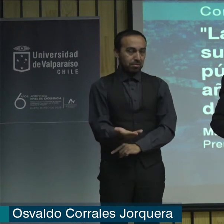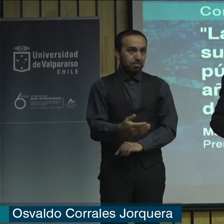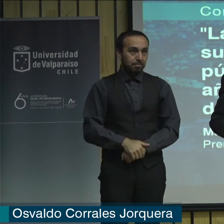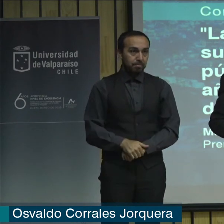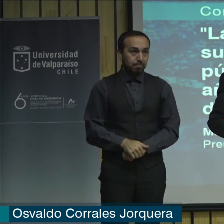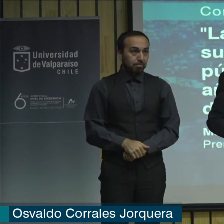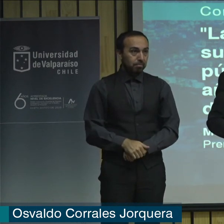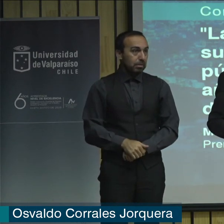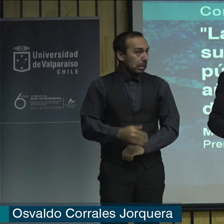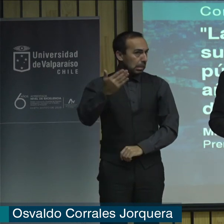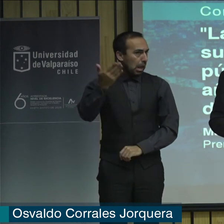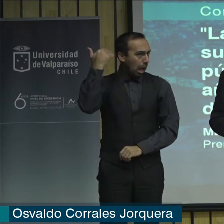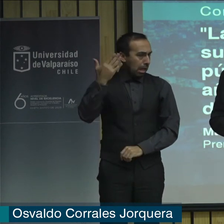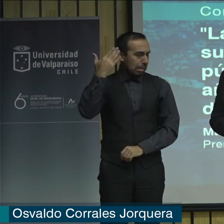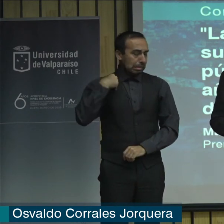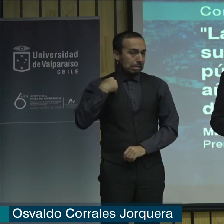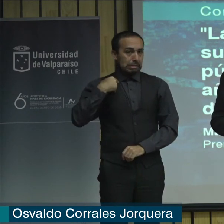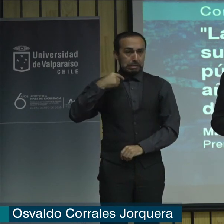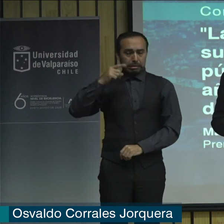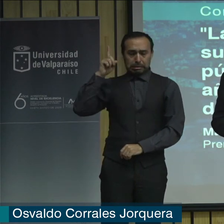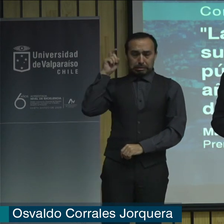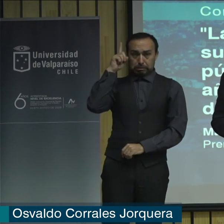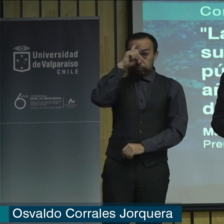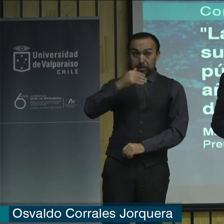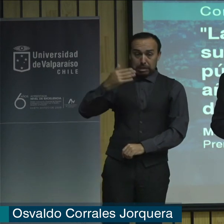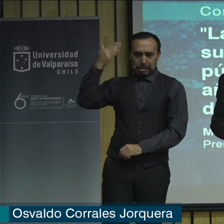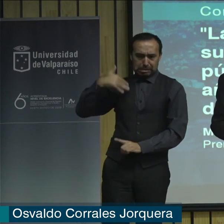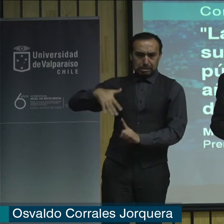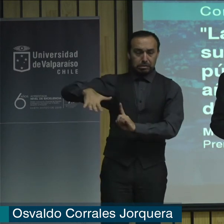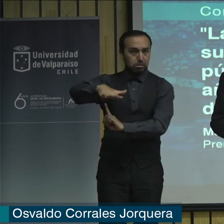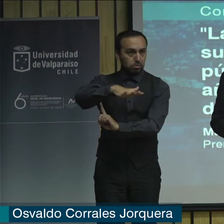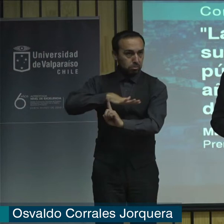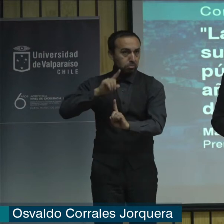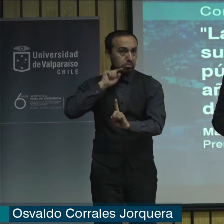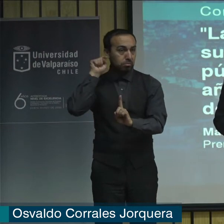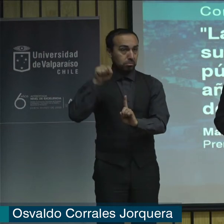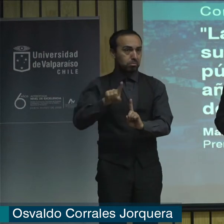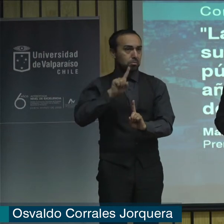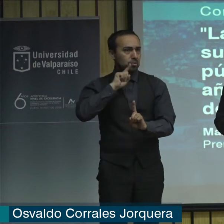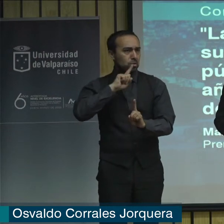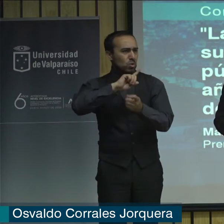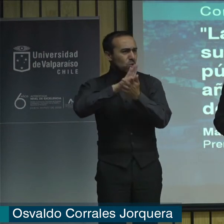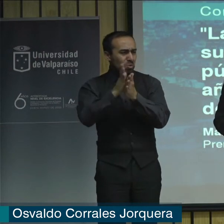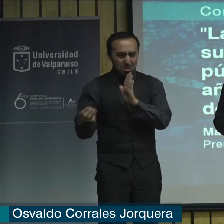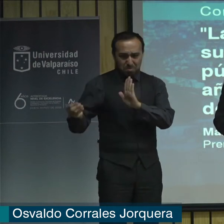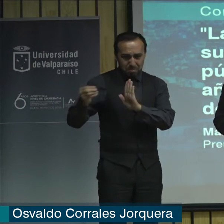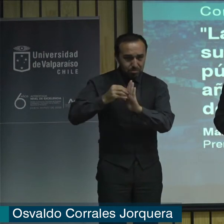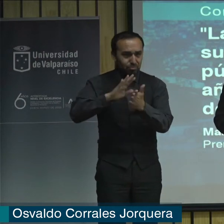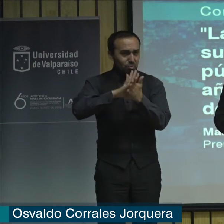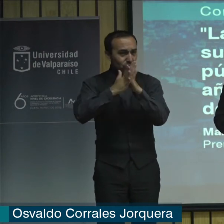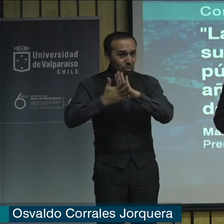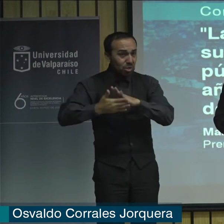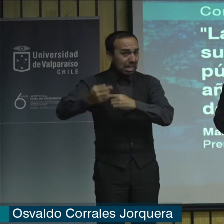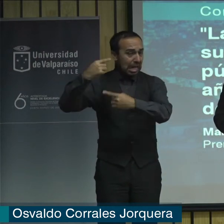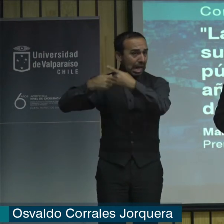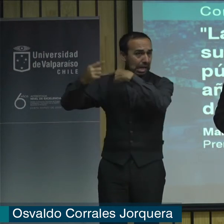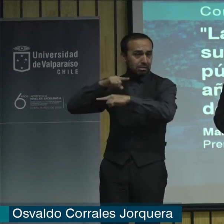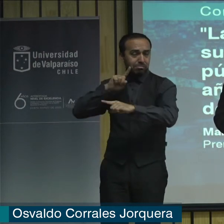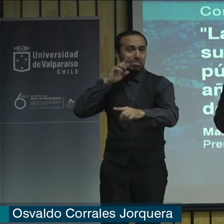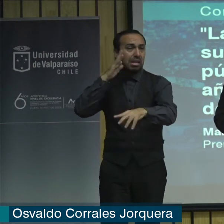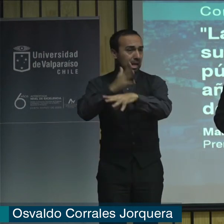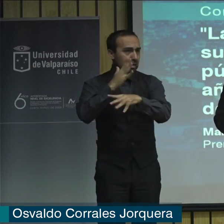a esas terribles consecuencias se sumaron que duda cabe todas aquellas que se impusieron como resultado